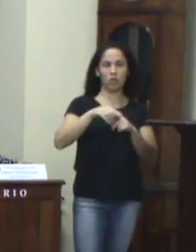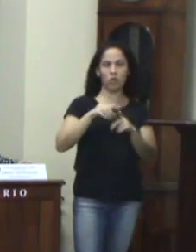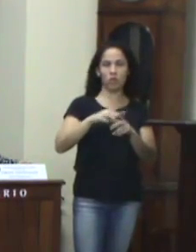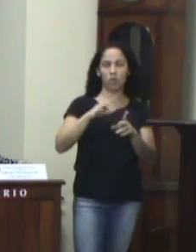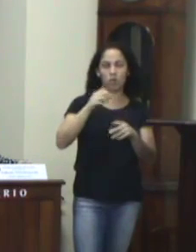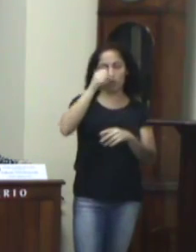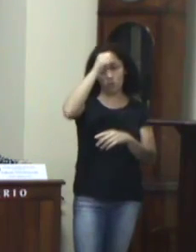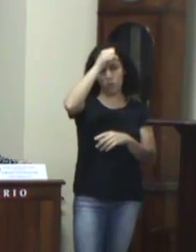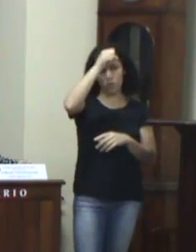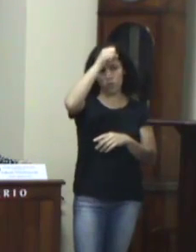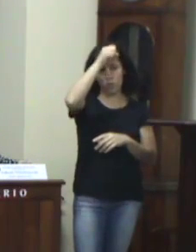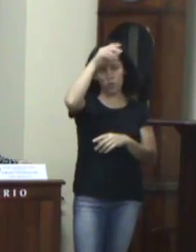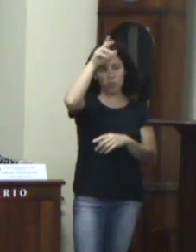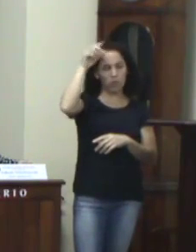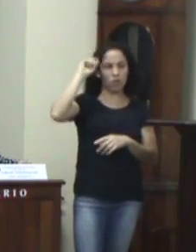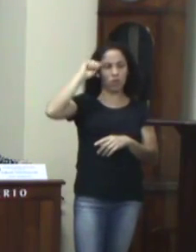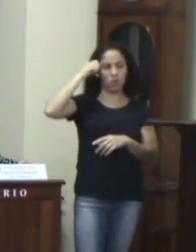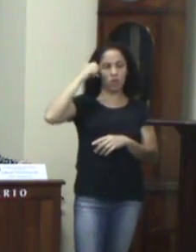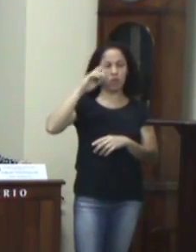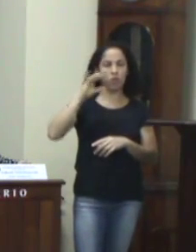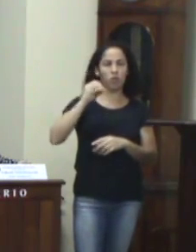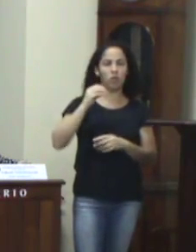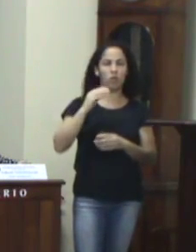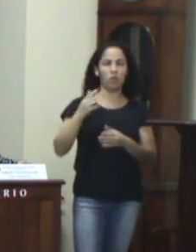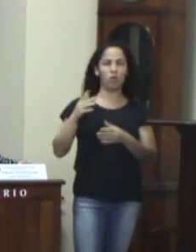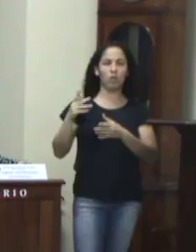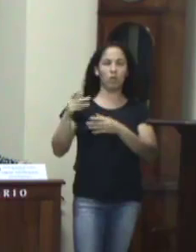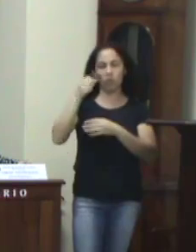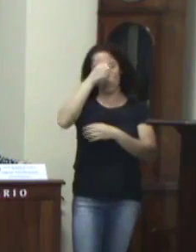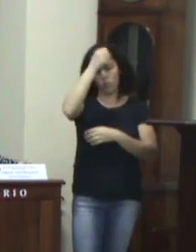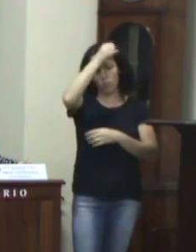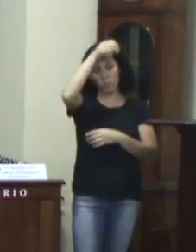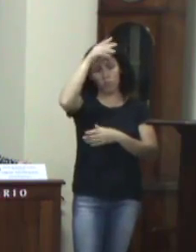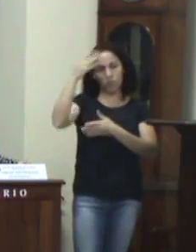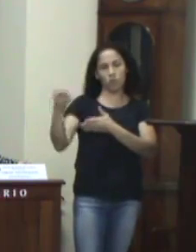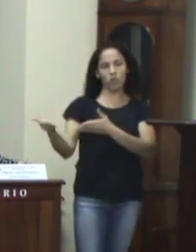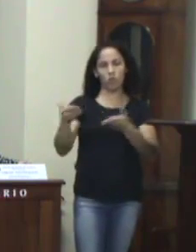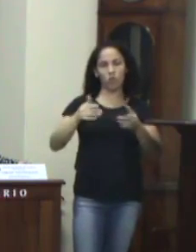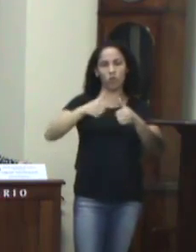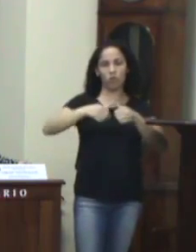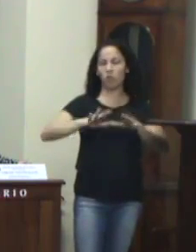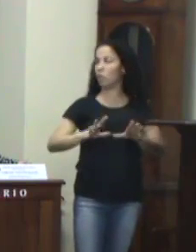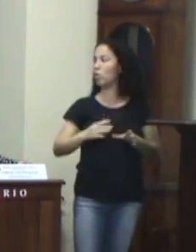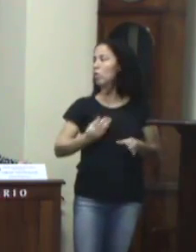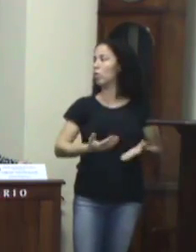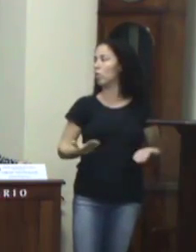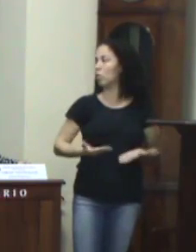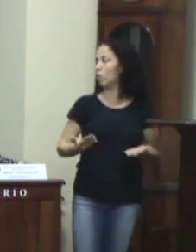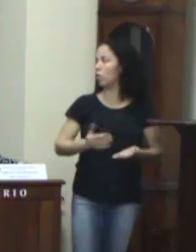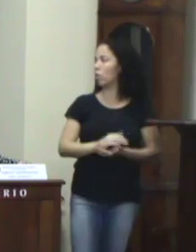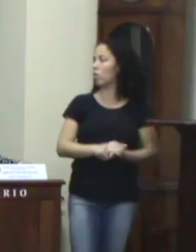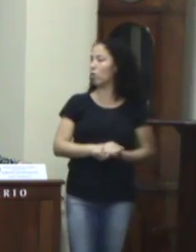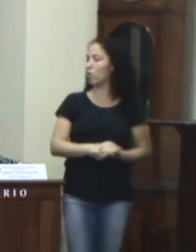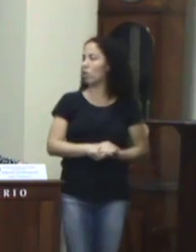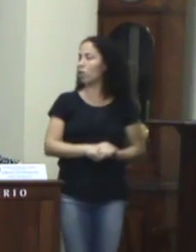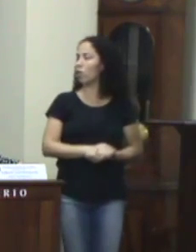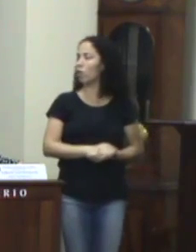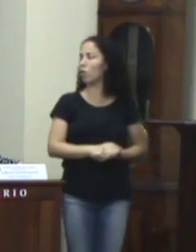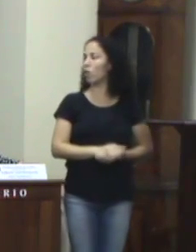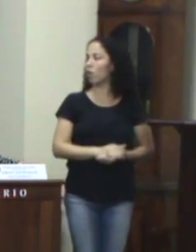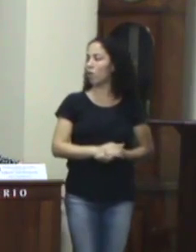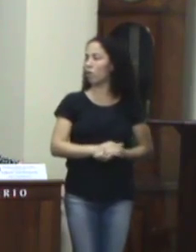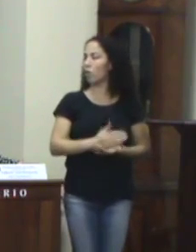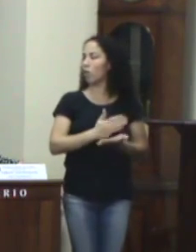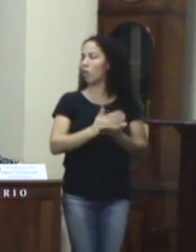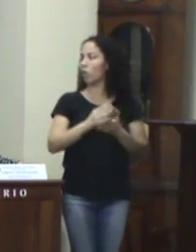qual o prefeito Inácio nos fez um convite aqui à presidência da casa, que pudesse estar presente lá hoje.